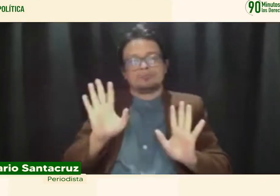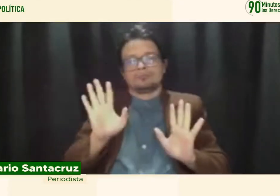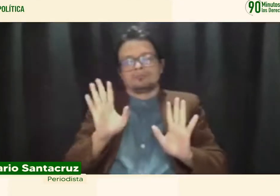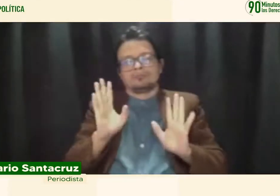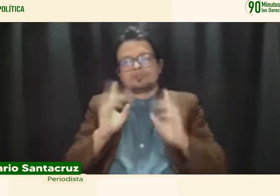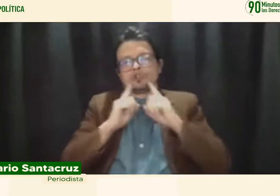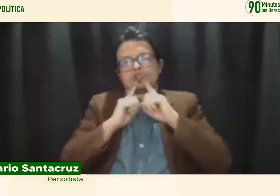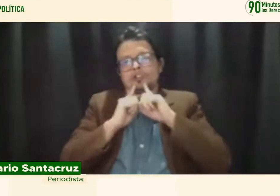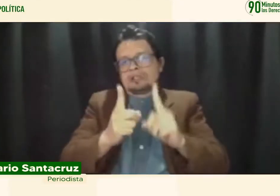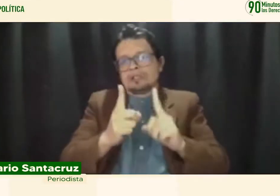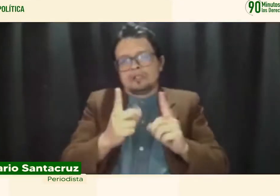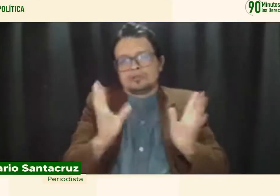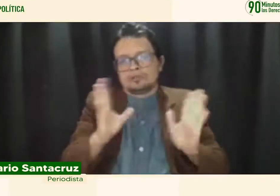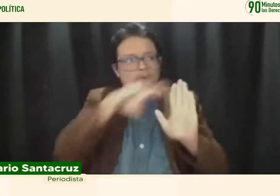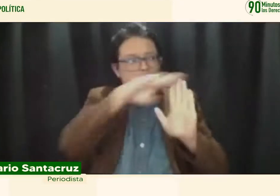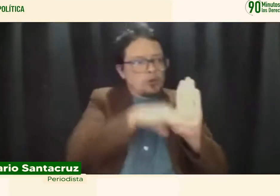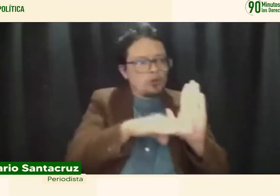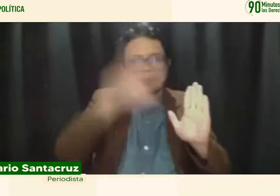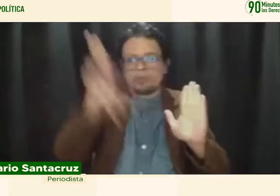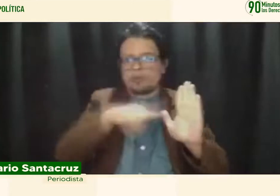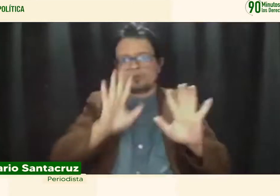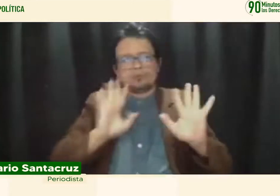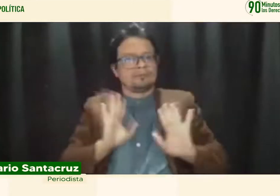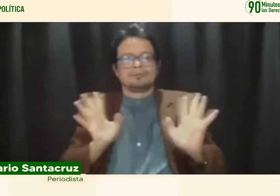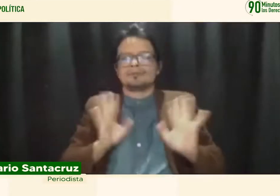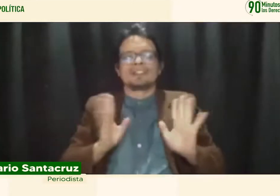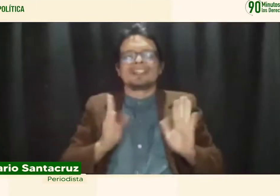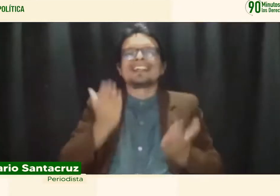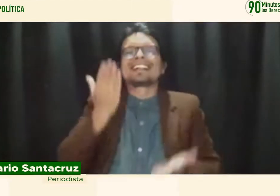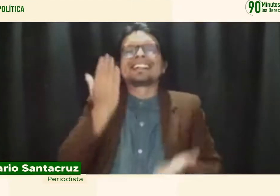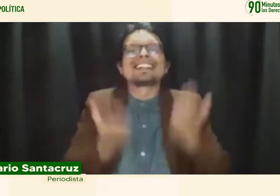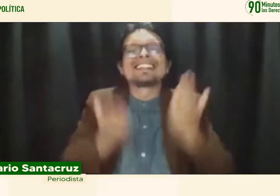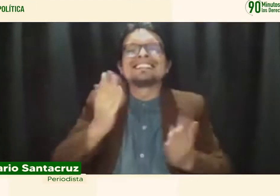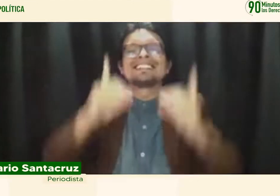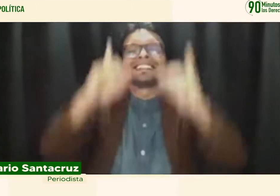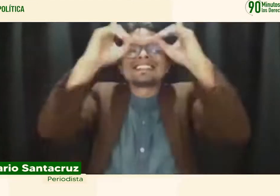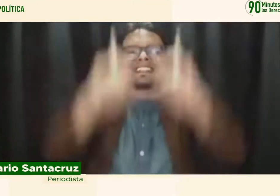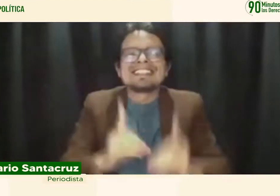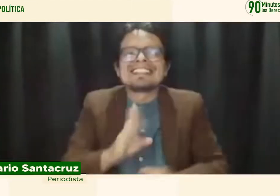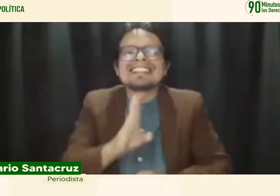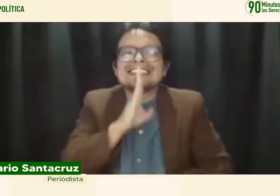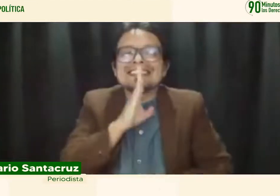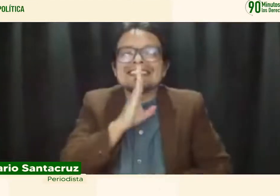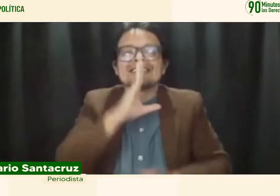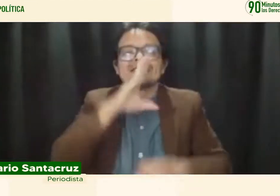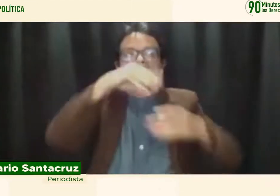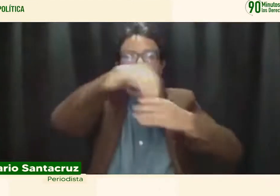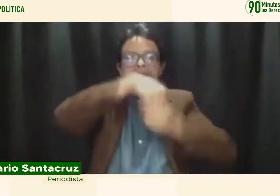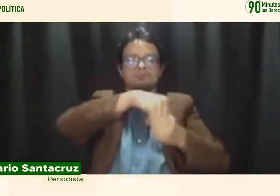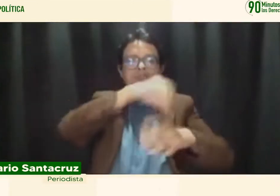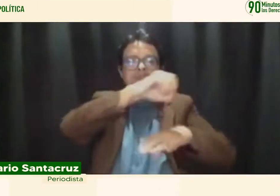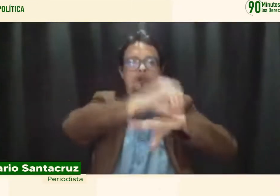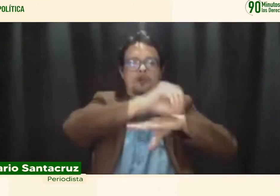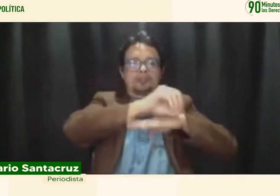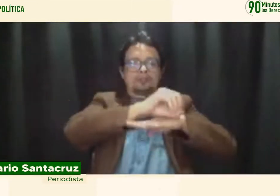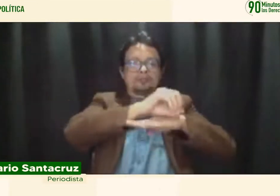entonces cuando hablamos de la pregunta yo no podría responder así una organización puede o no puede participar en política